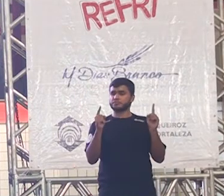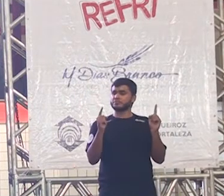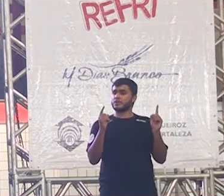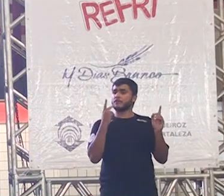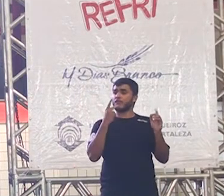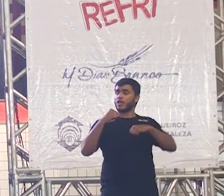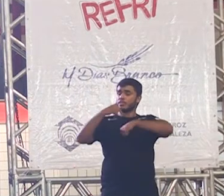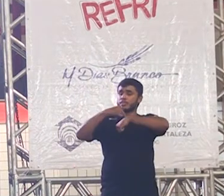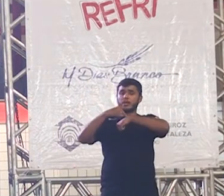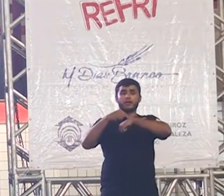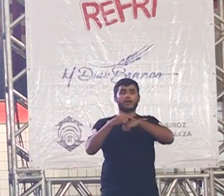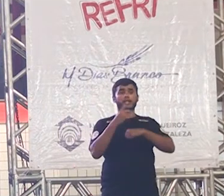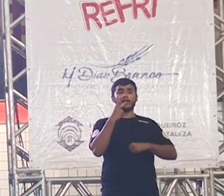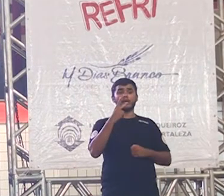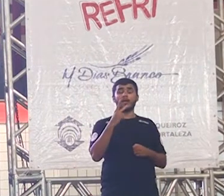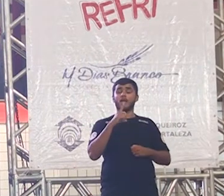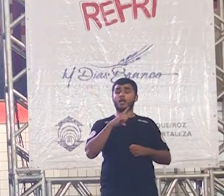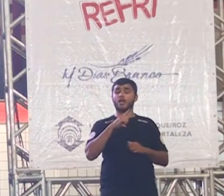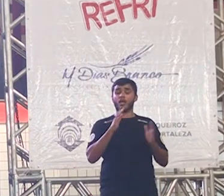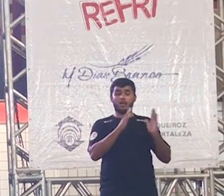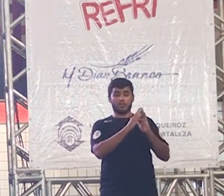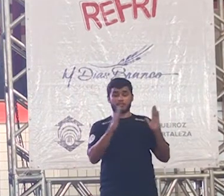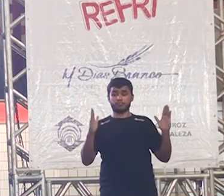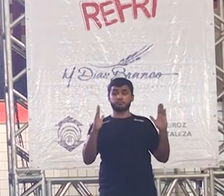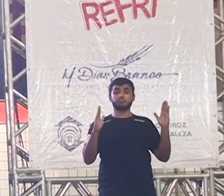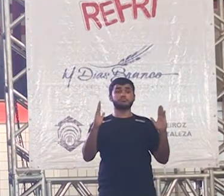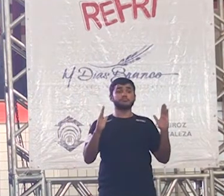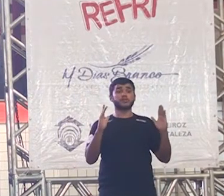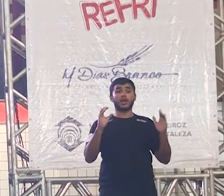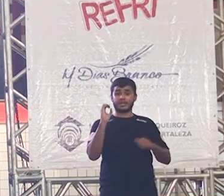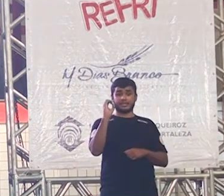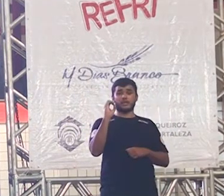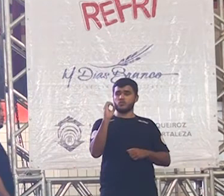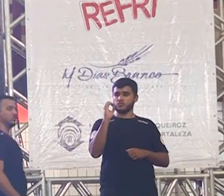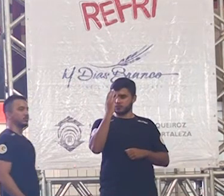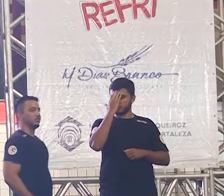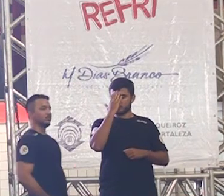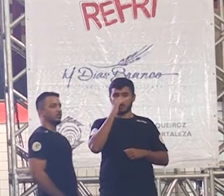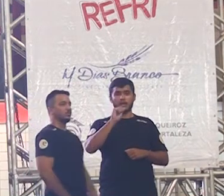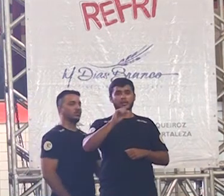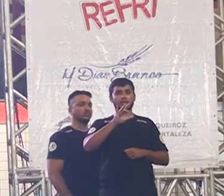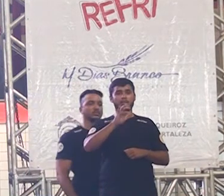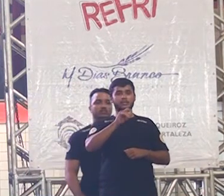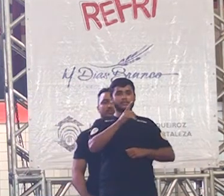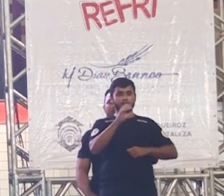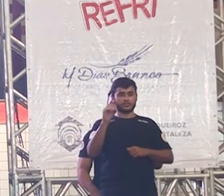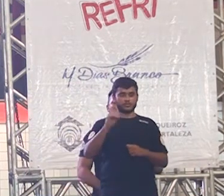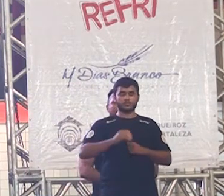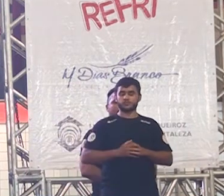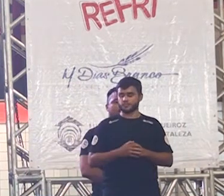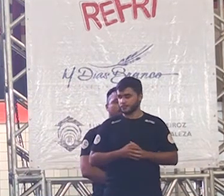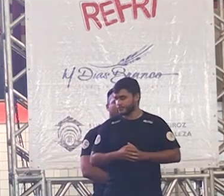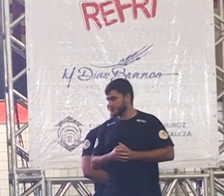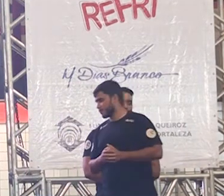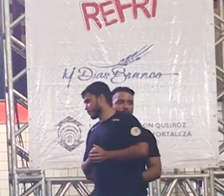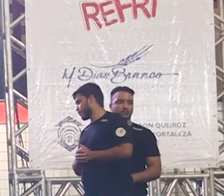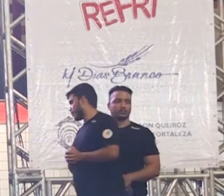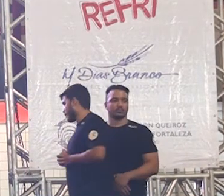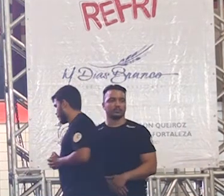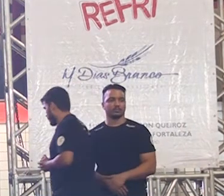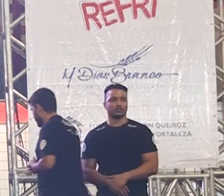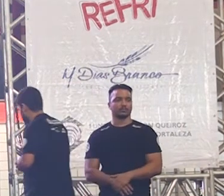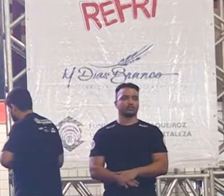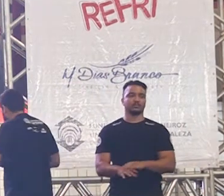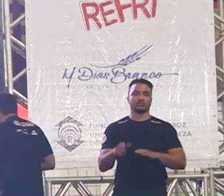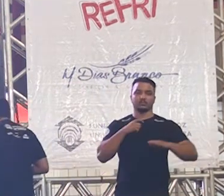Então, a gente chama aí que a aceleração quando o limite de tempo tende a zero. Eu pego aquela aceleração naquele instante, naquele momento que eu olho. Qual